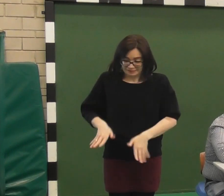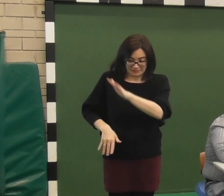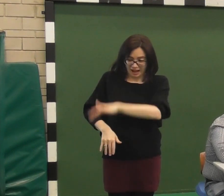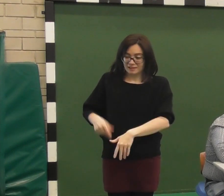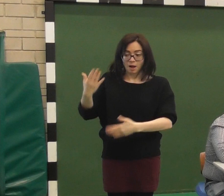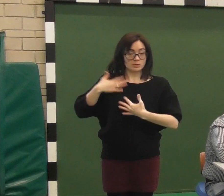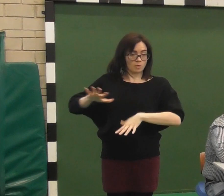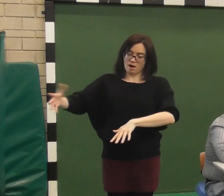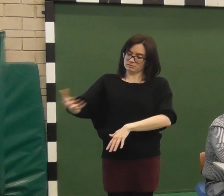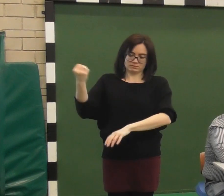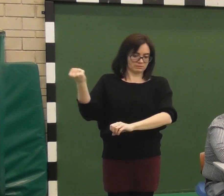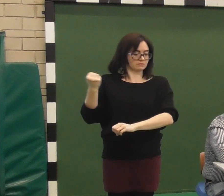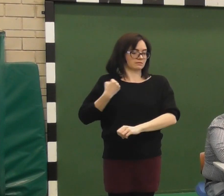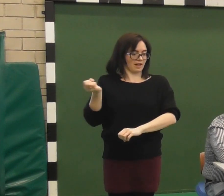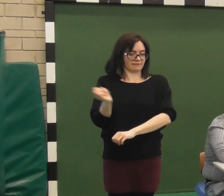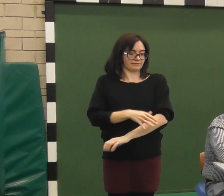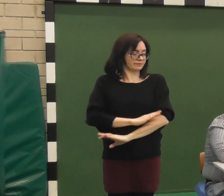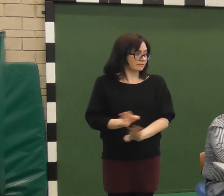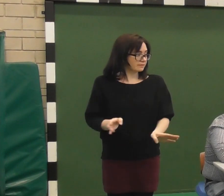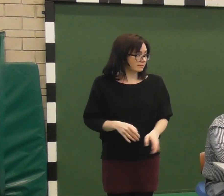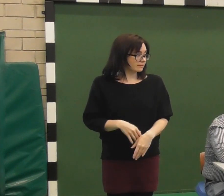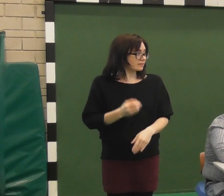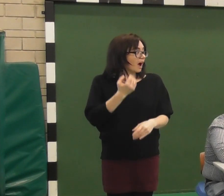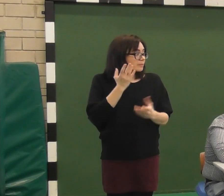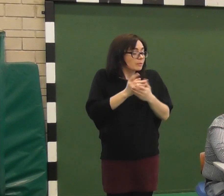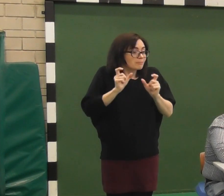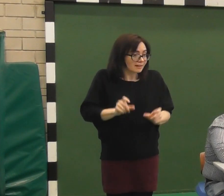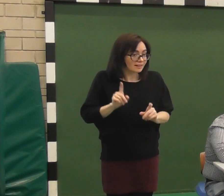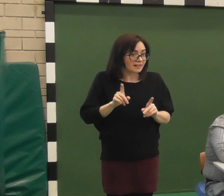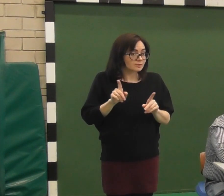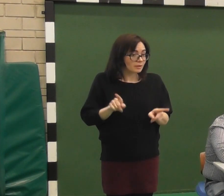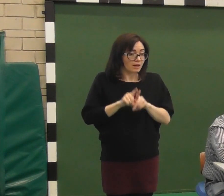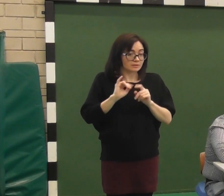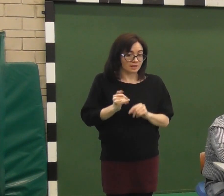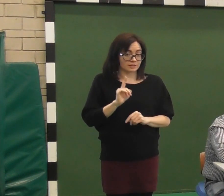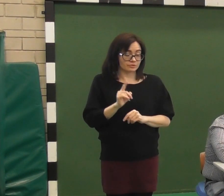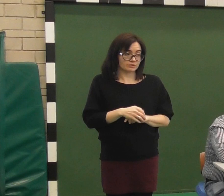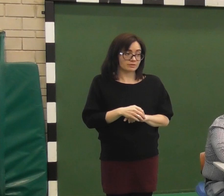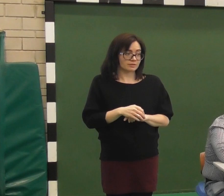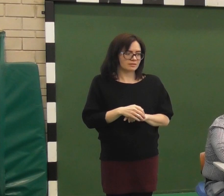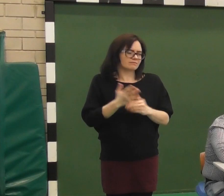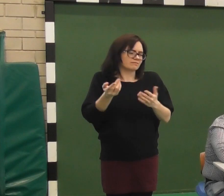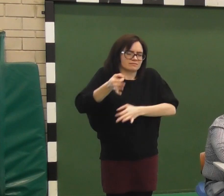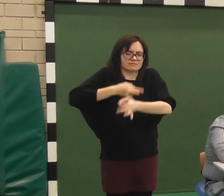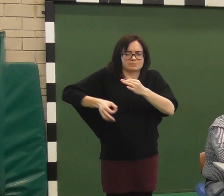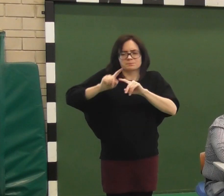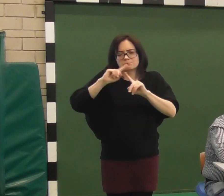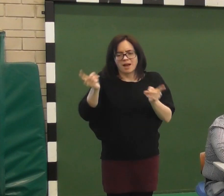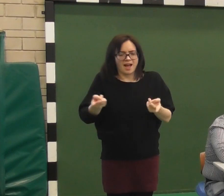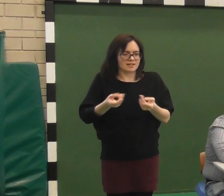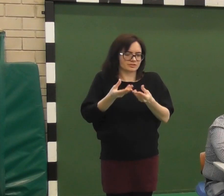tőlünk. Már amikor megérkeztünk, akkor is. És akkor adtak nekünk másik